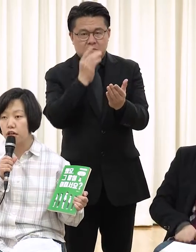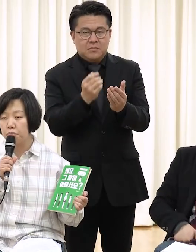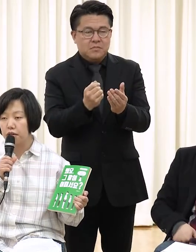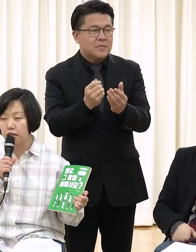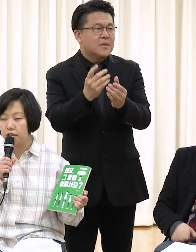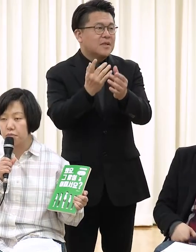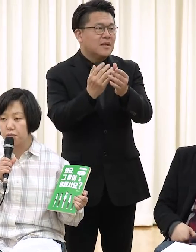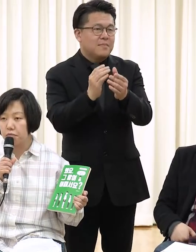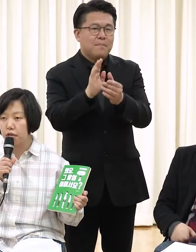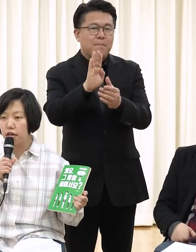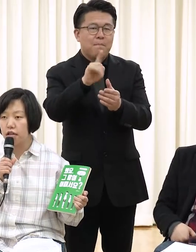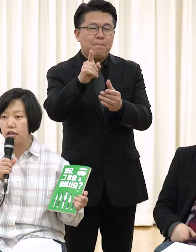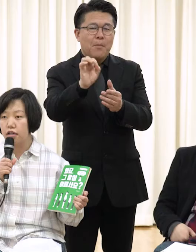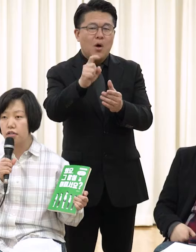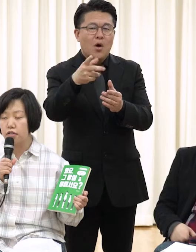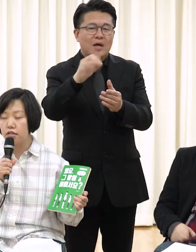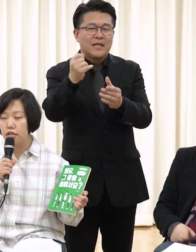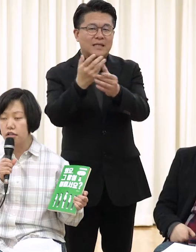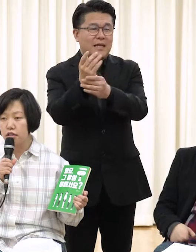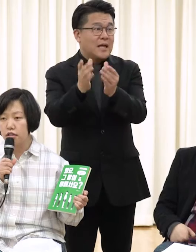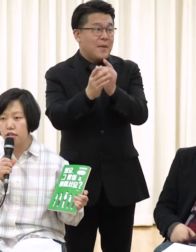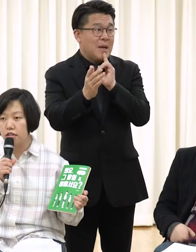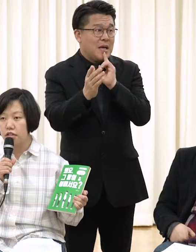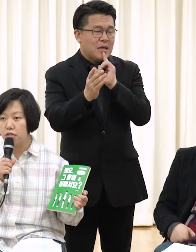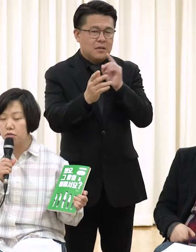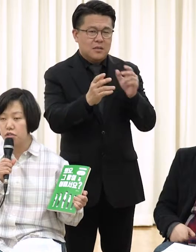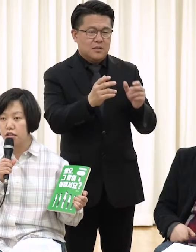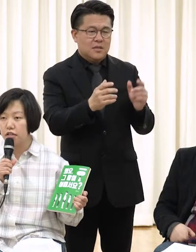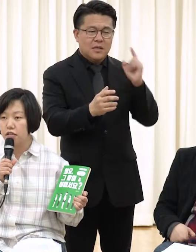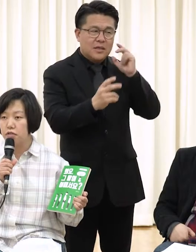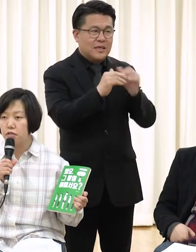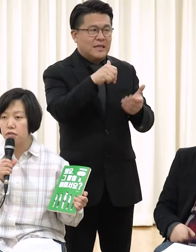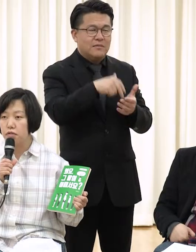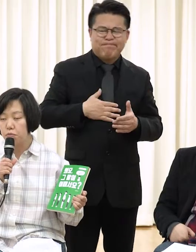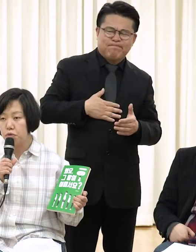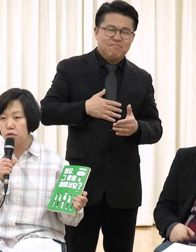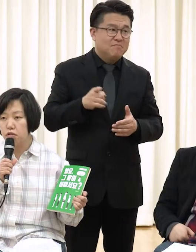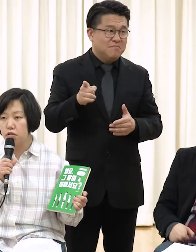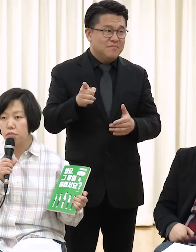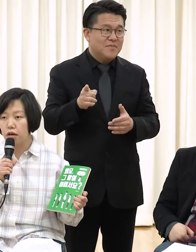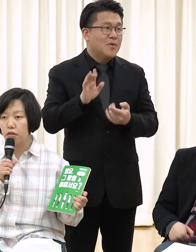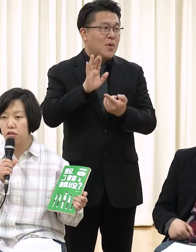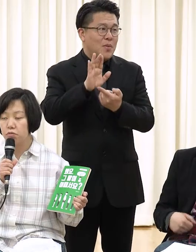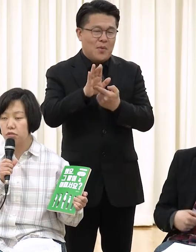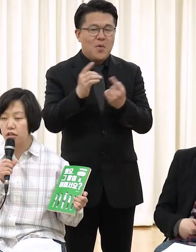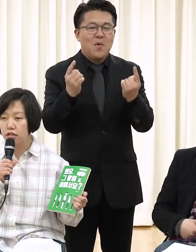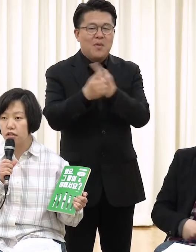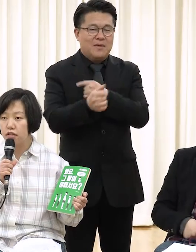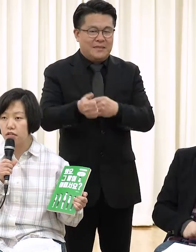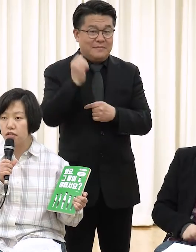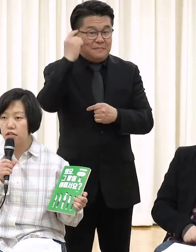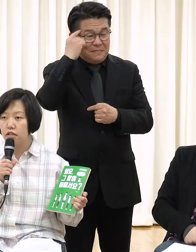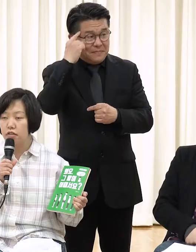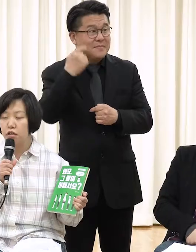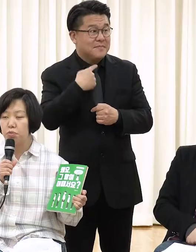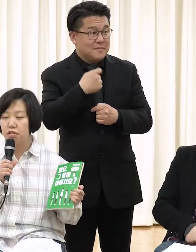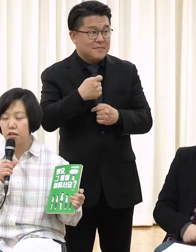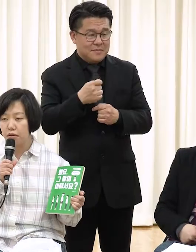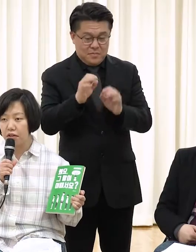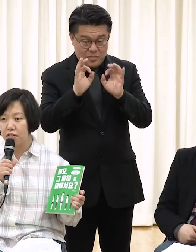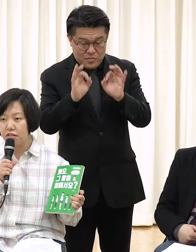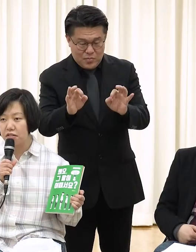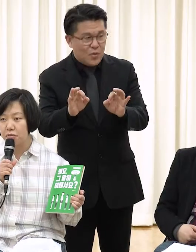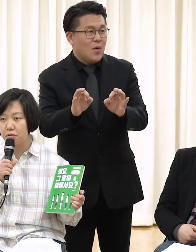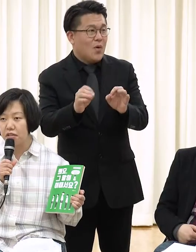병아리 장갑이라는 말이 청각장애인들한테는 좋지 않아서 표현을 바꿨으면 좋다는 생각을 했는데 여기